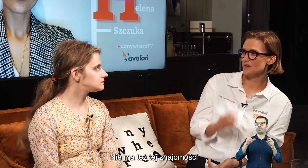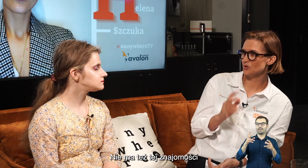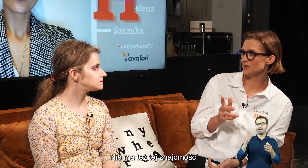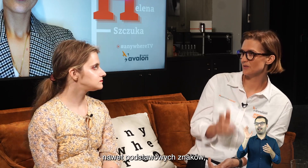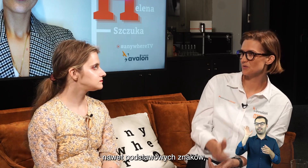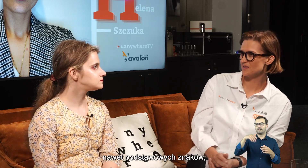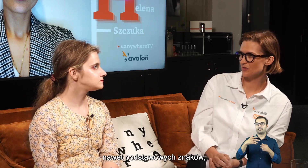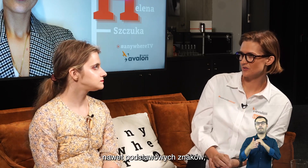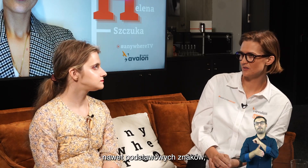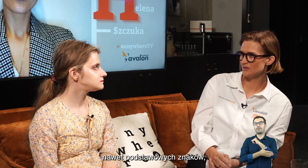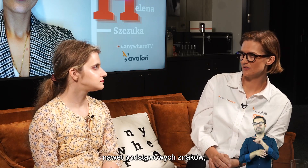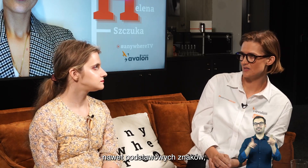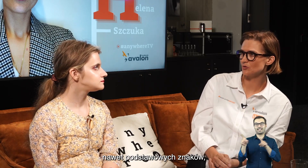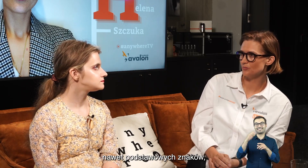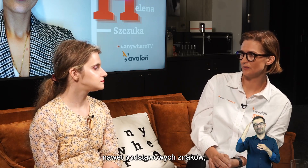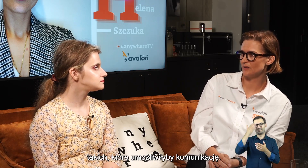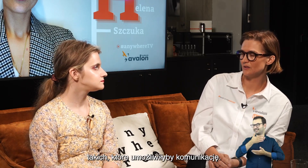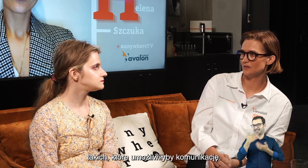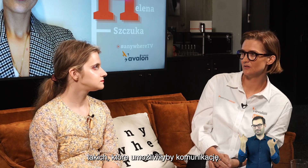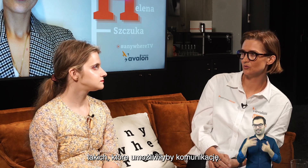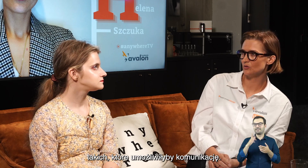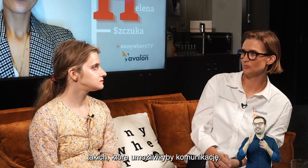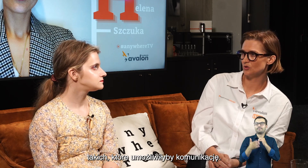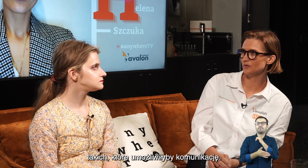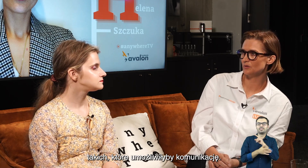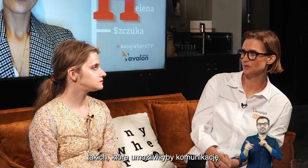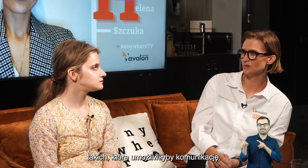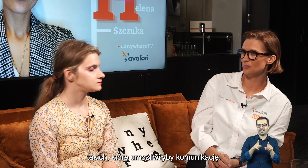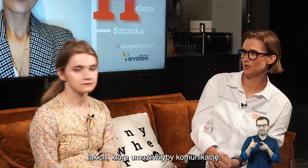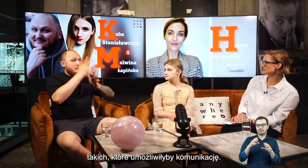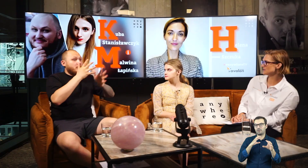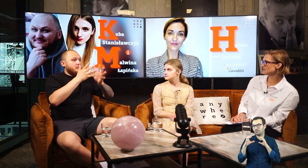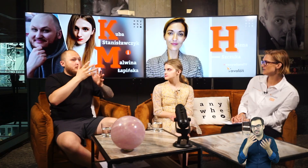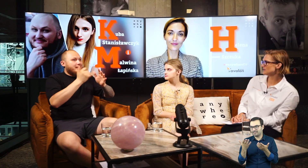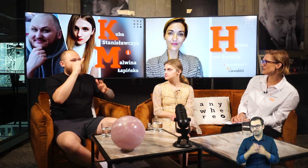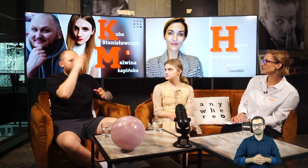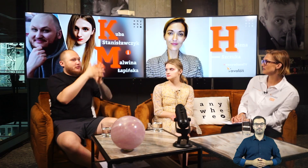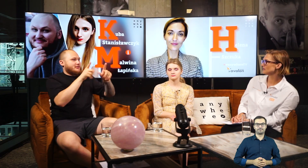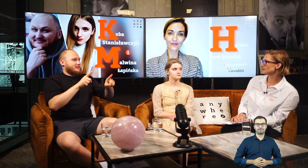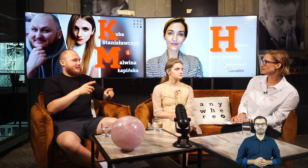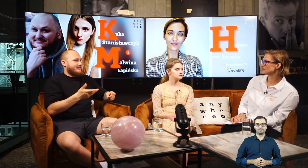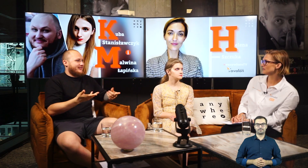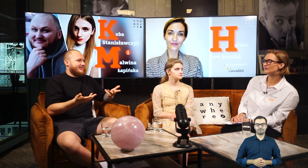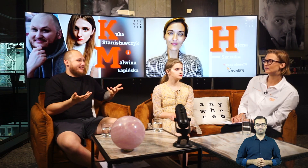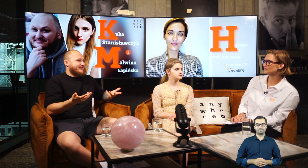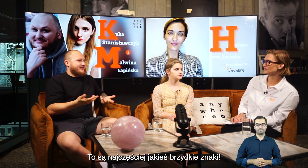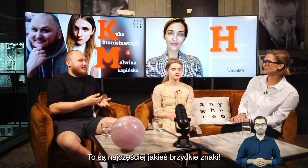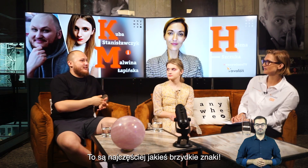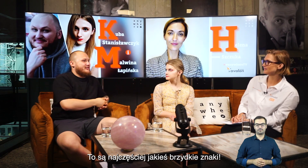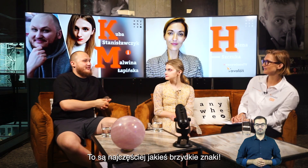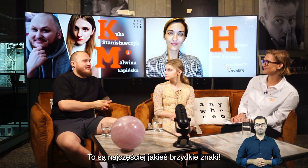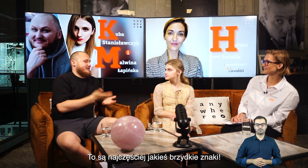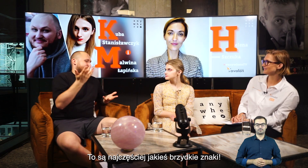też tej znajomości nawet podstawowych znaków, prawda, takich, które umożliwiłyby komunikację. Nawet jak, nie wiem, potrafię coś zamigać,